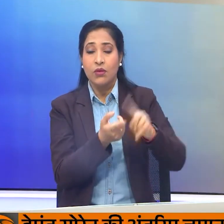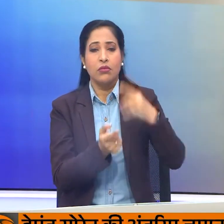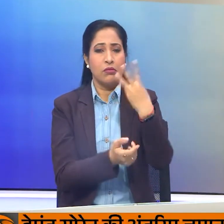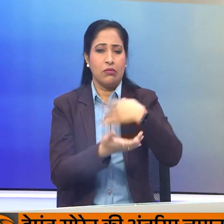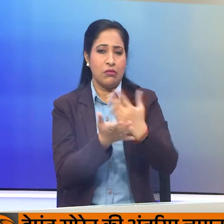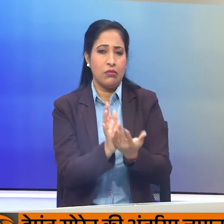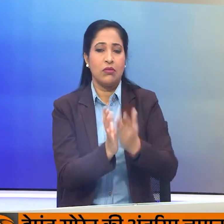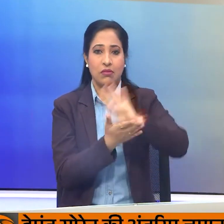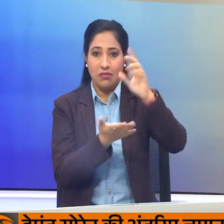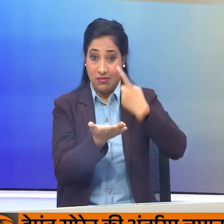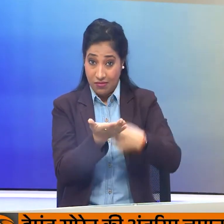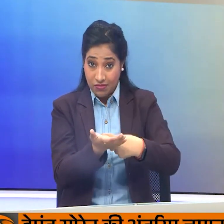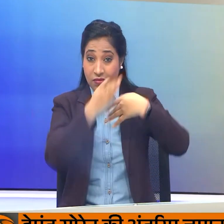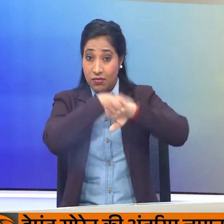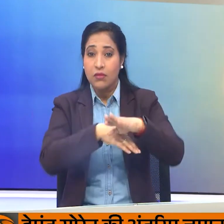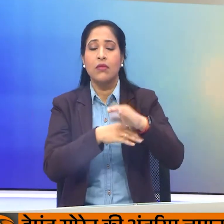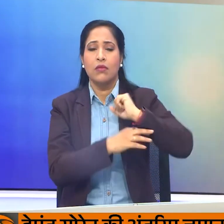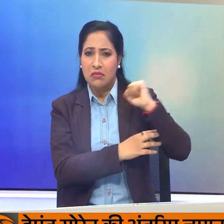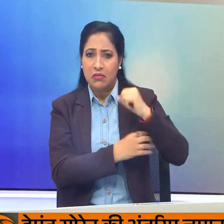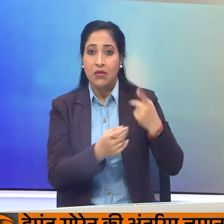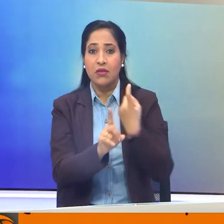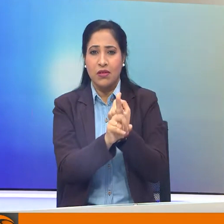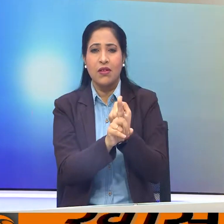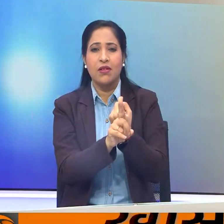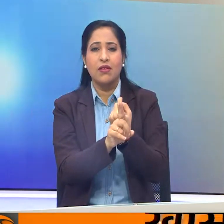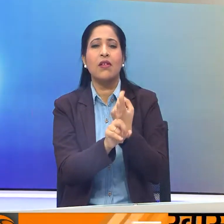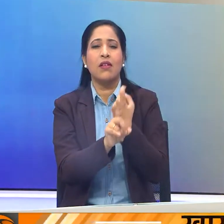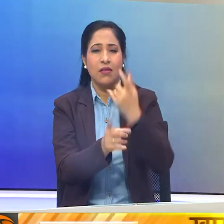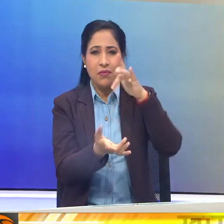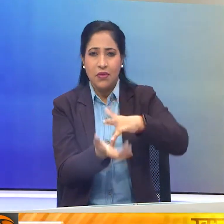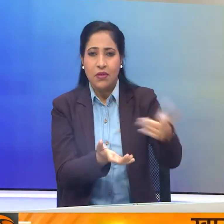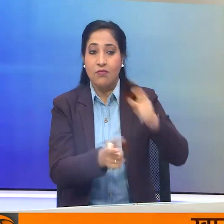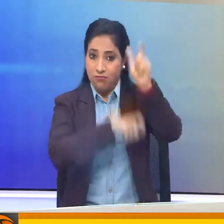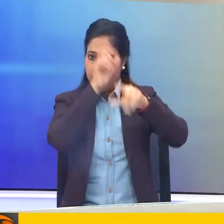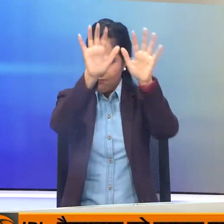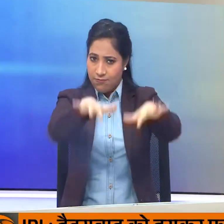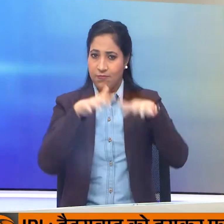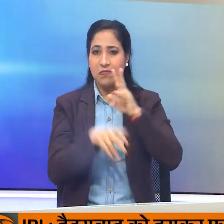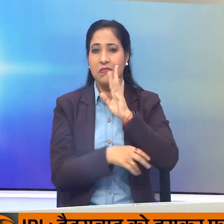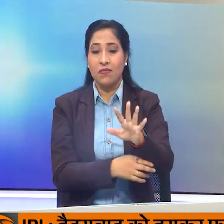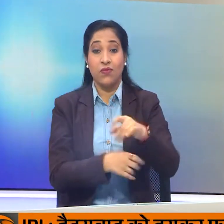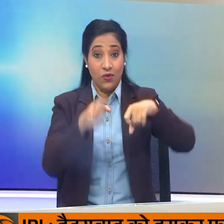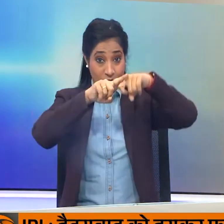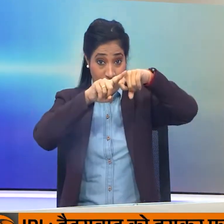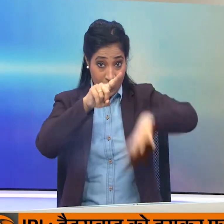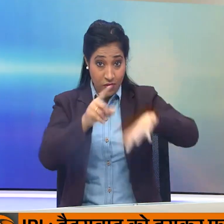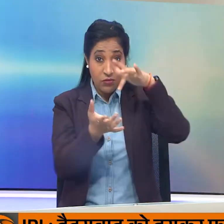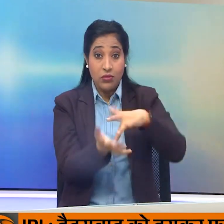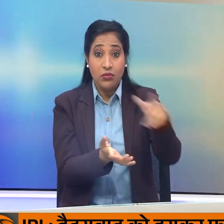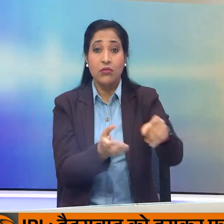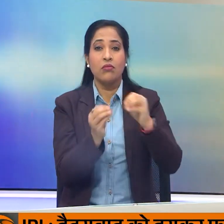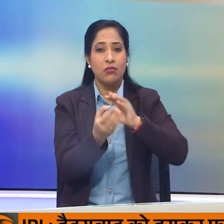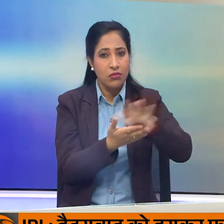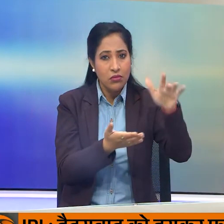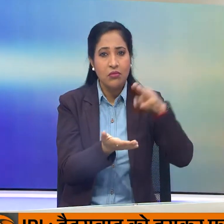करेंगे। सबसे पहले राजनाथ सिंह करनाल में जनसभा को संबोधित करेंगे और उसके बाद कुरुक्षेत्र और